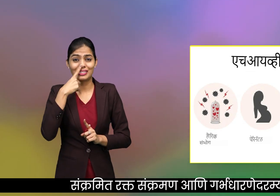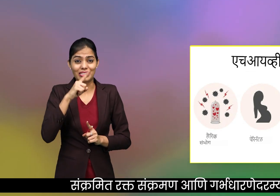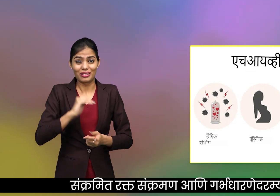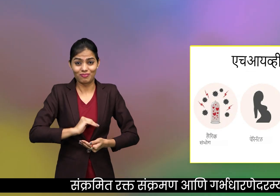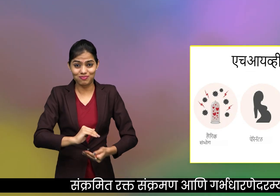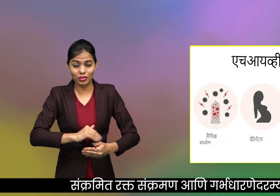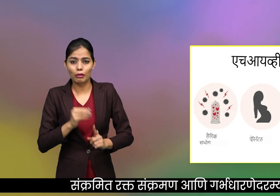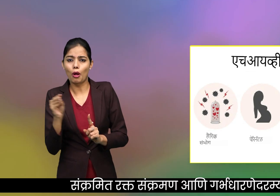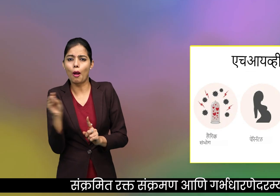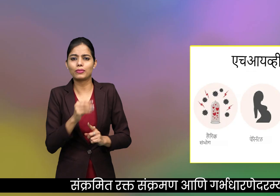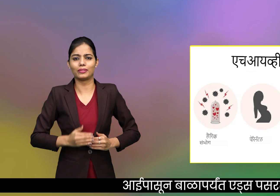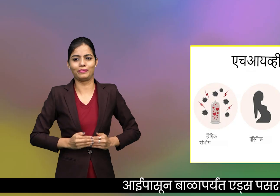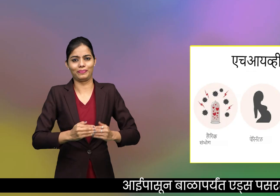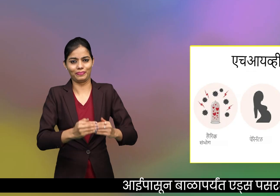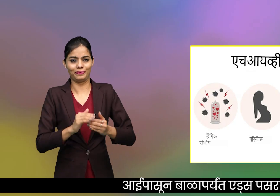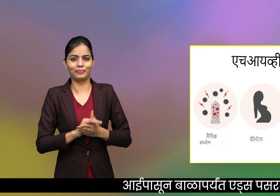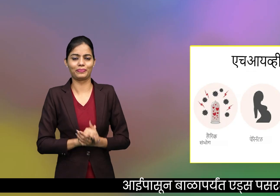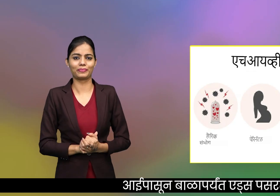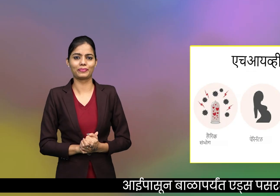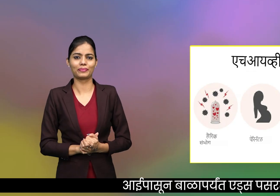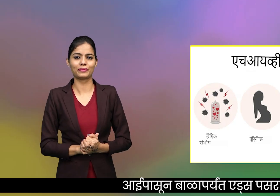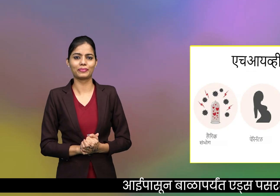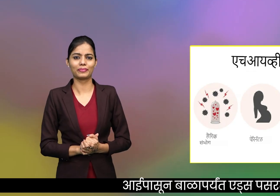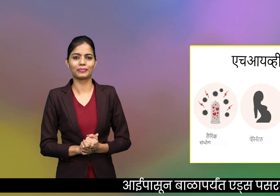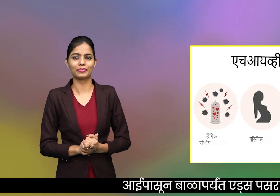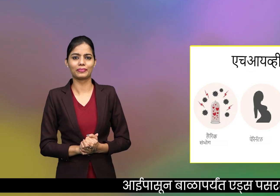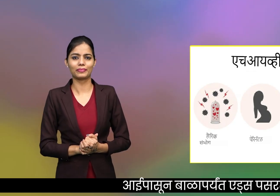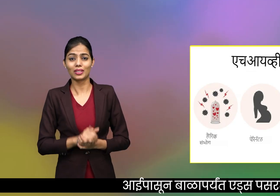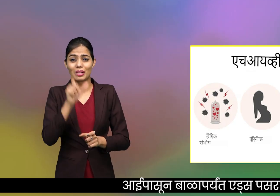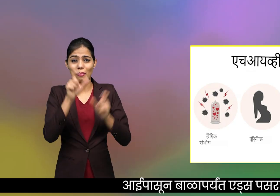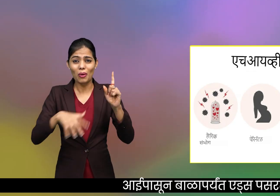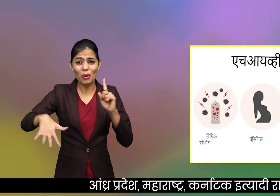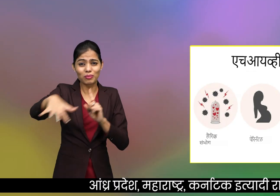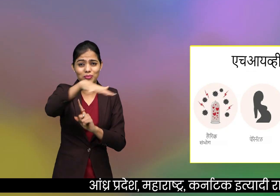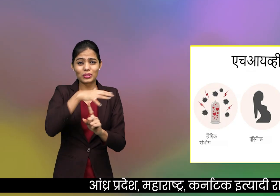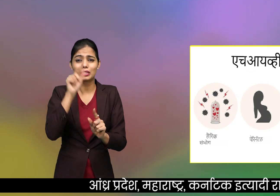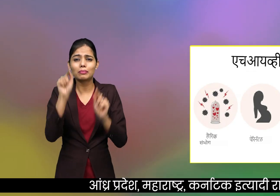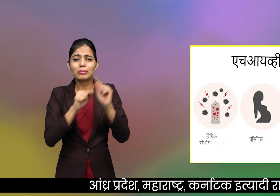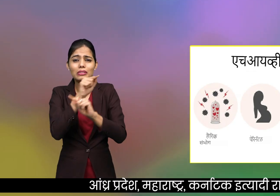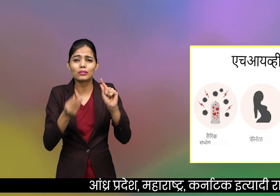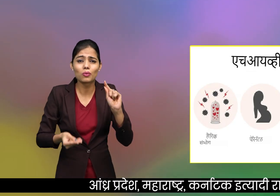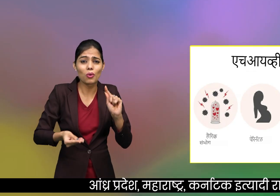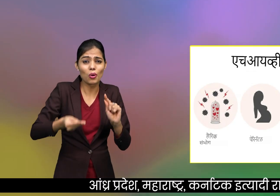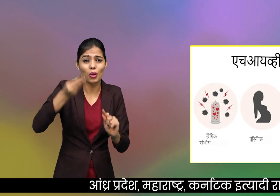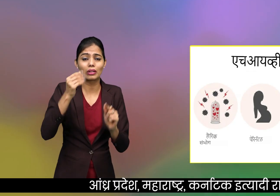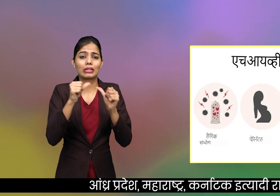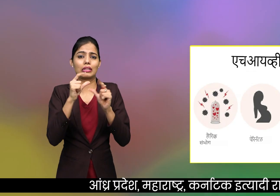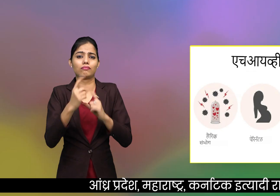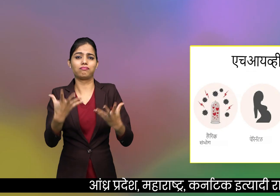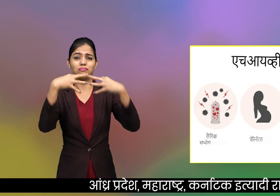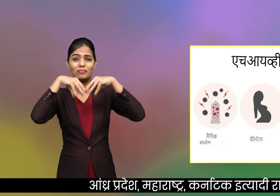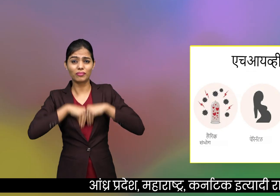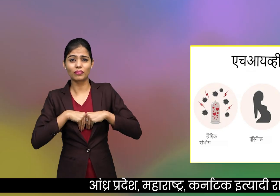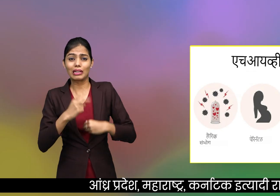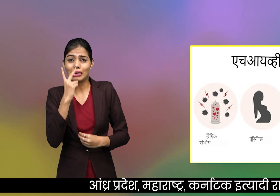गर्भधारणेदरम्यान संक्रमित आईपासून बाळापर्यंत एड्स पसरतो. आंध्र प्रदेश, महाराष्ट्र,